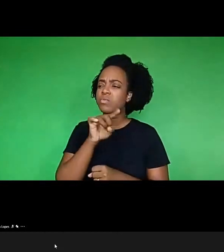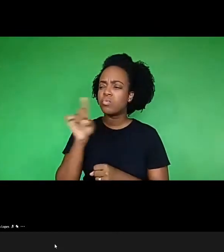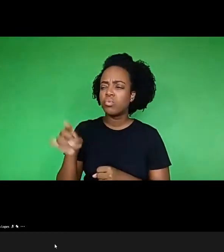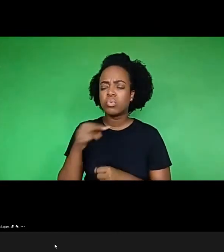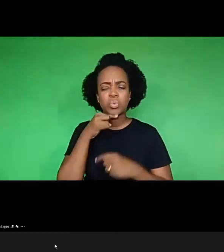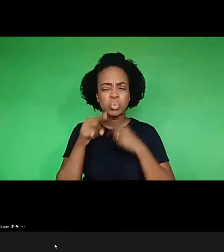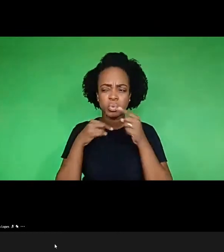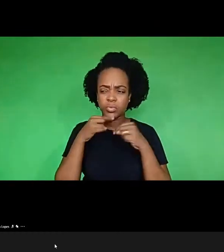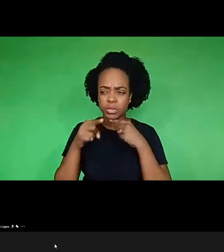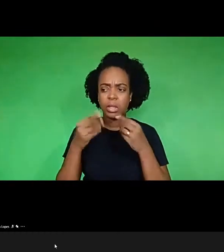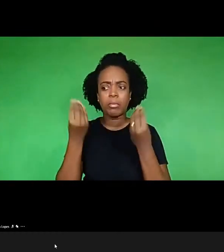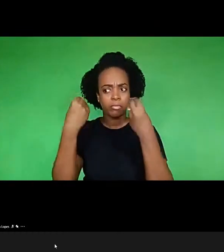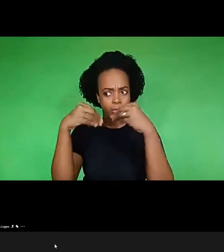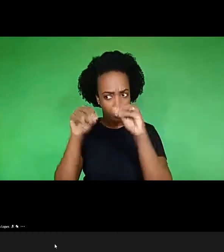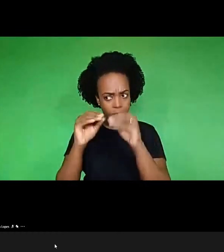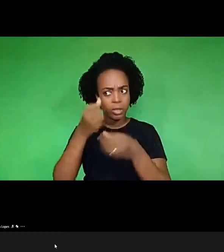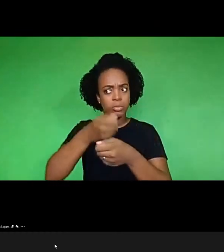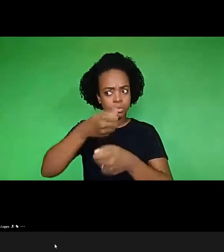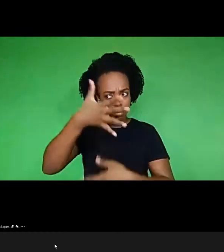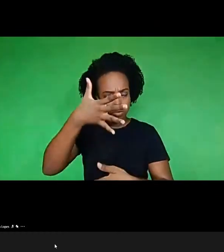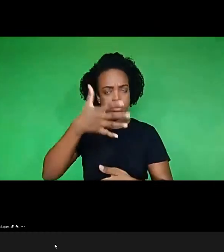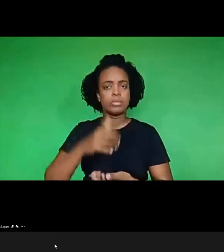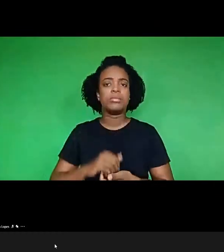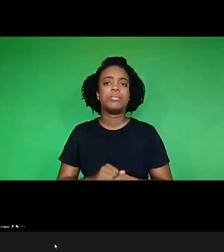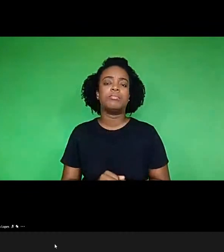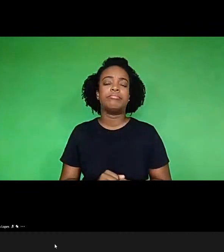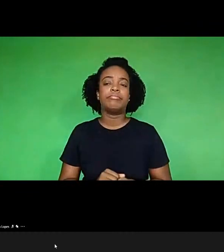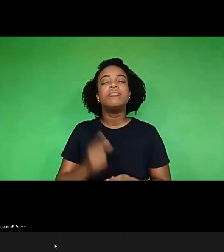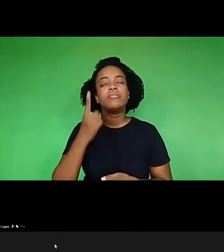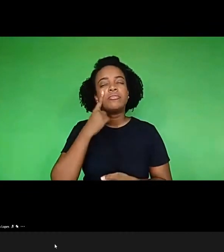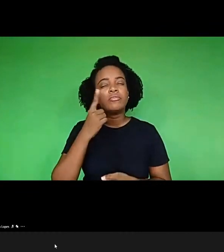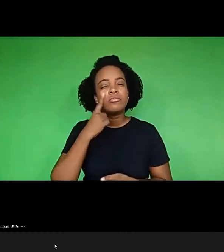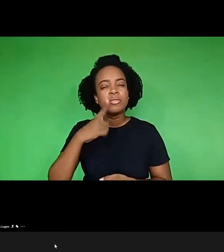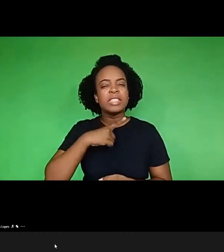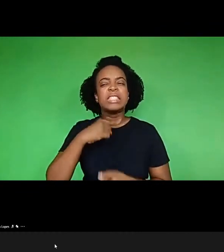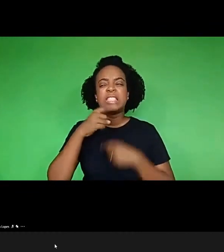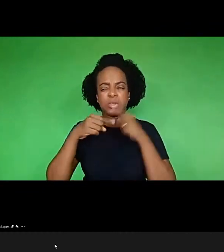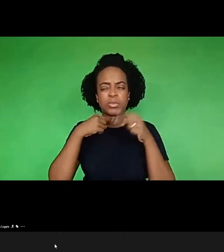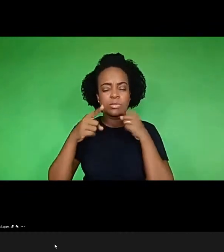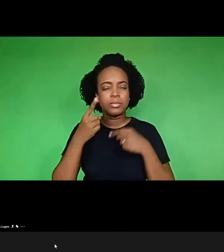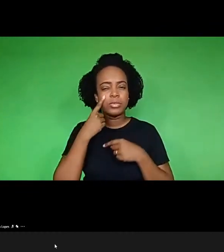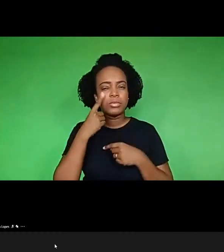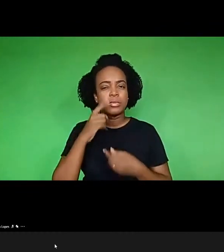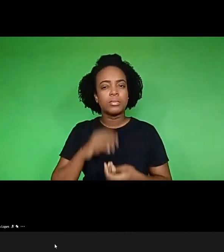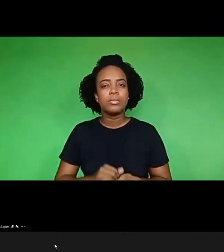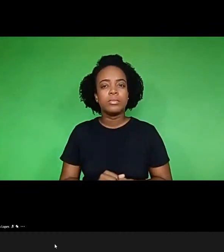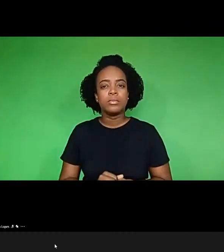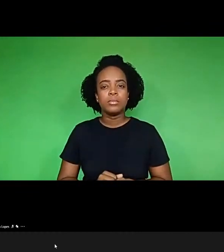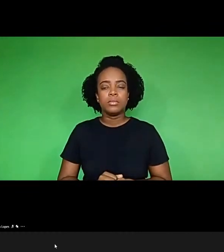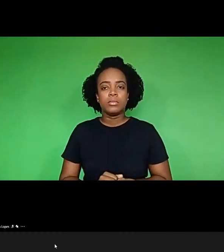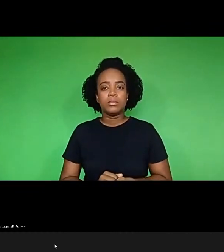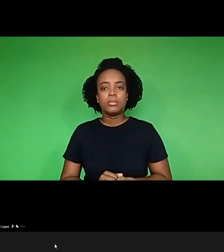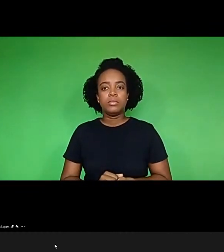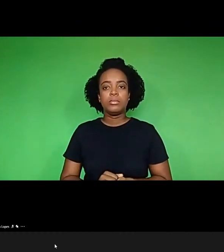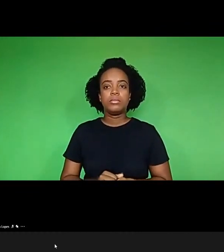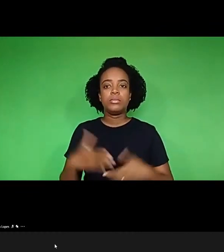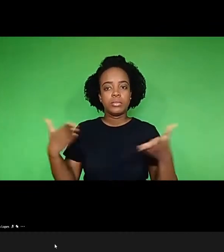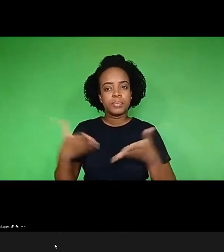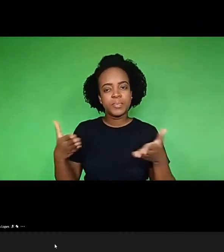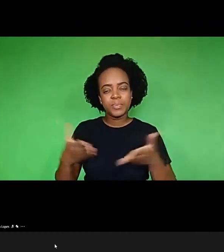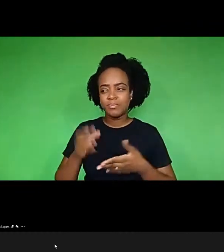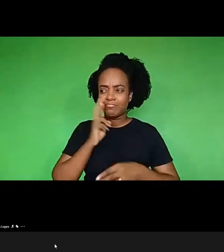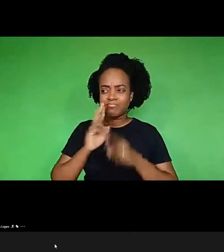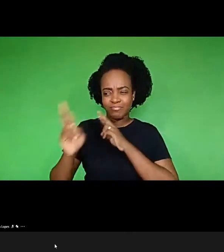dúvidas em relação aos itens anteriores. Deixa eu ver aqui. Já vou respondendo algumas, né? Para não ficar